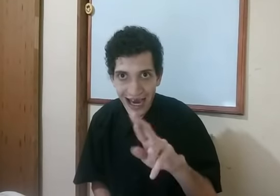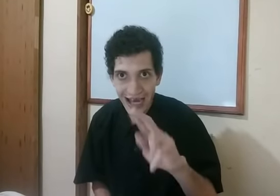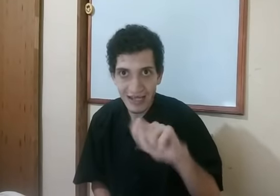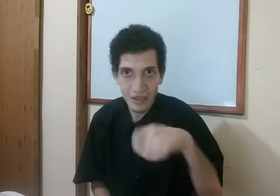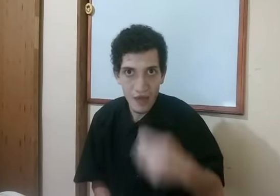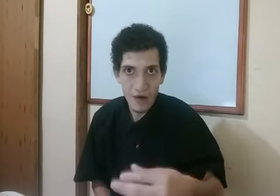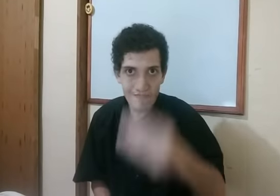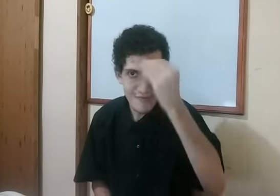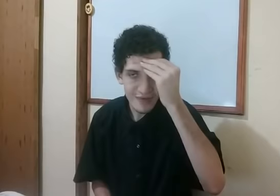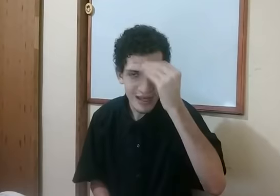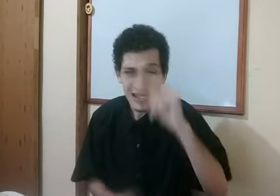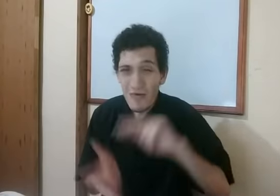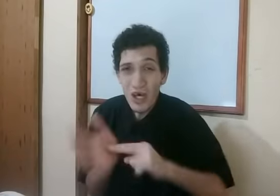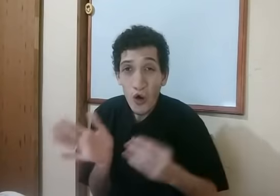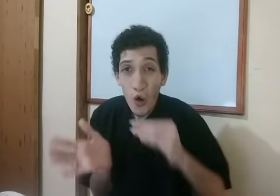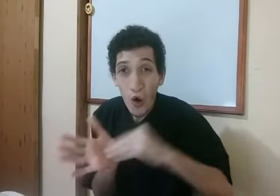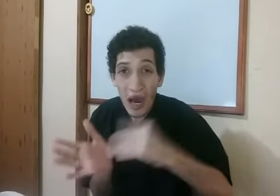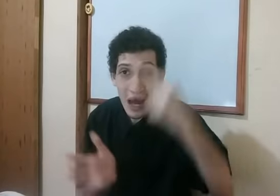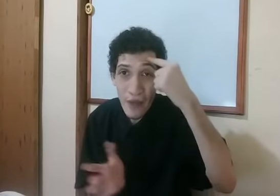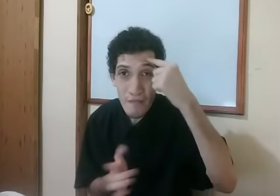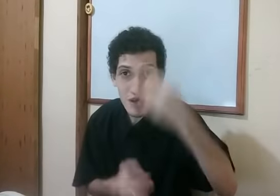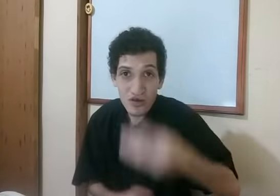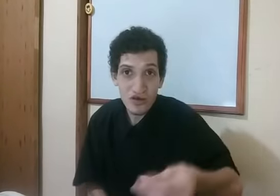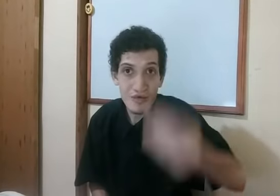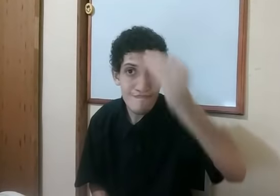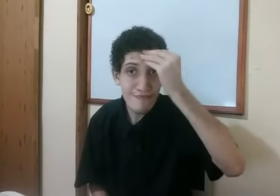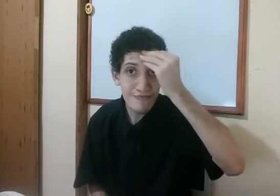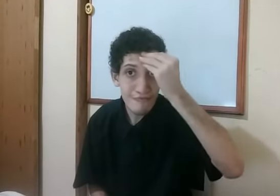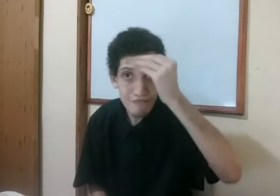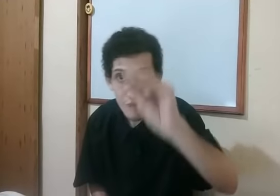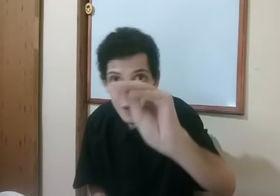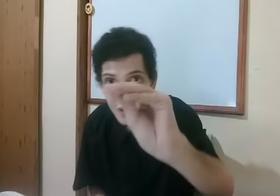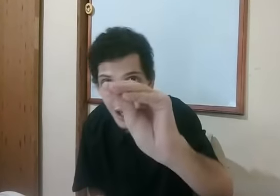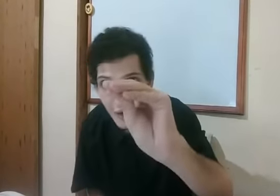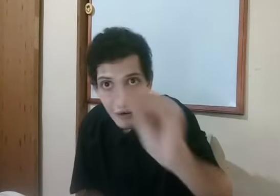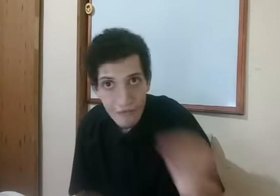Memorizar. Sinal. E colocar na mente. Memorizar.